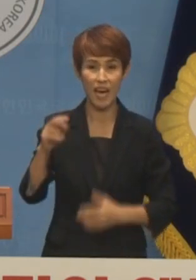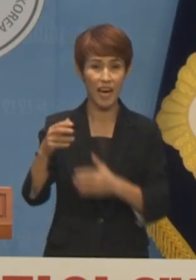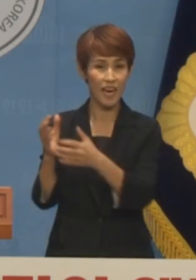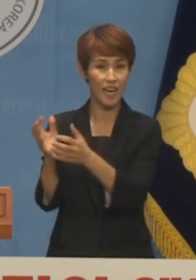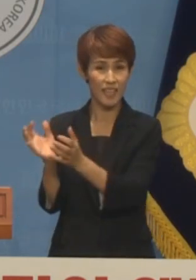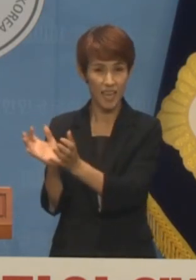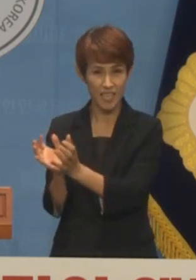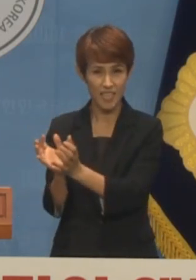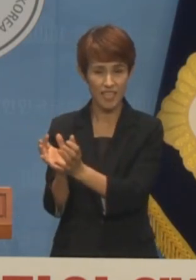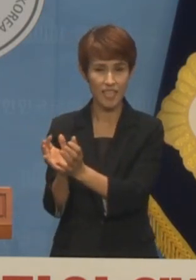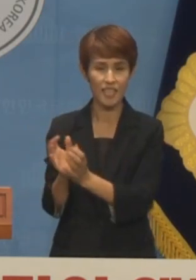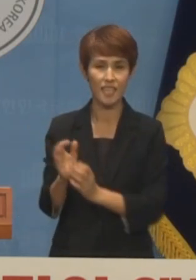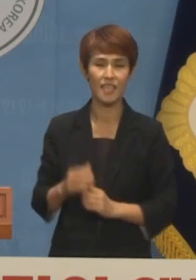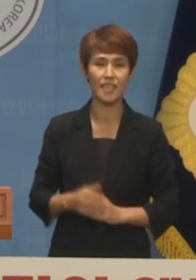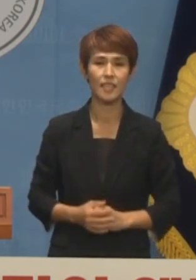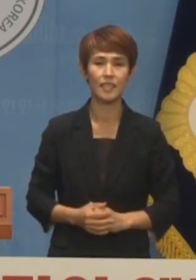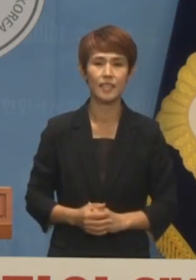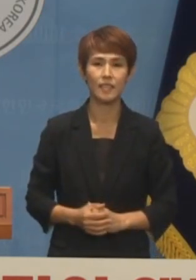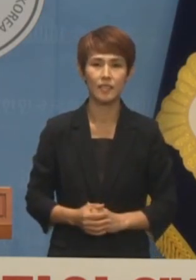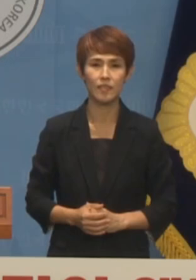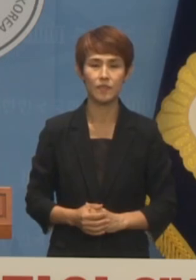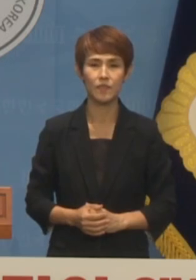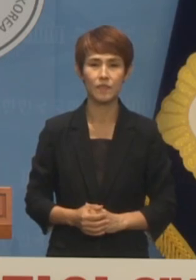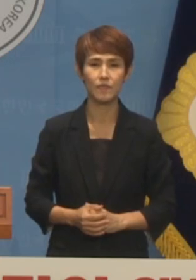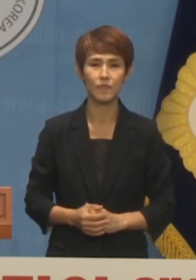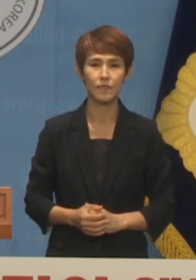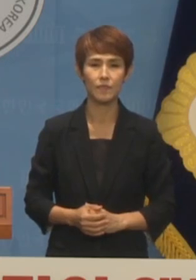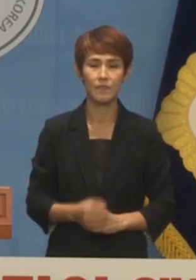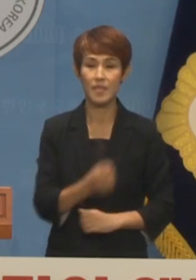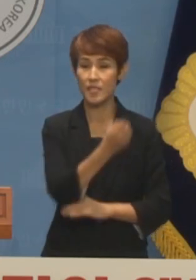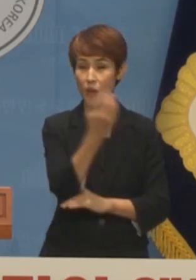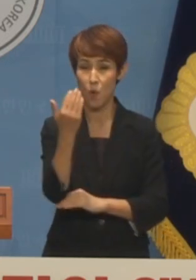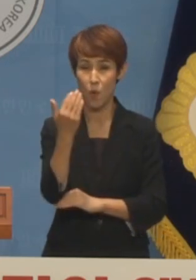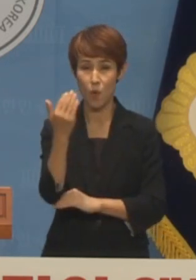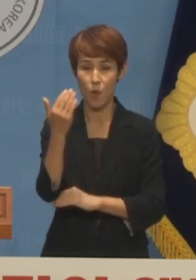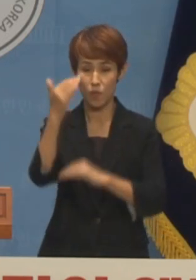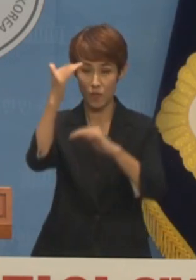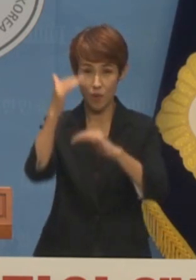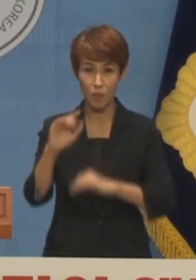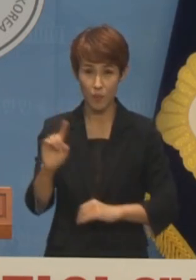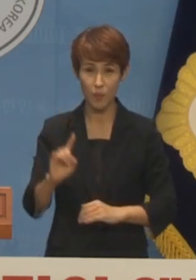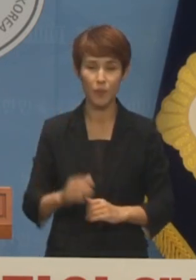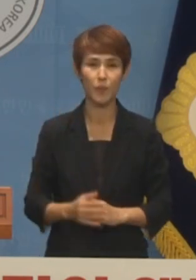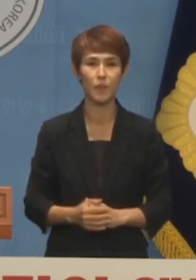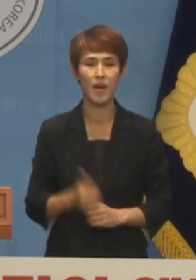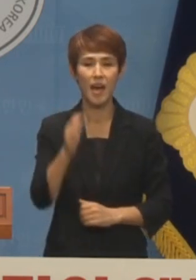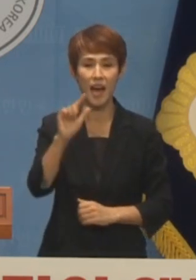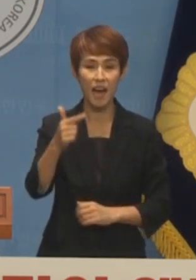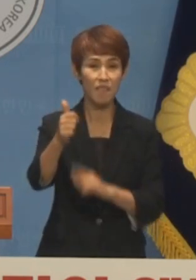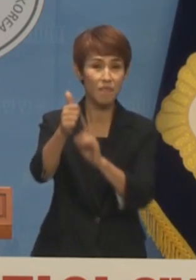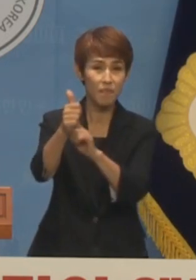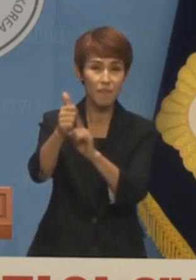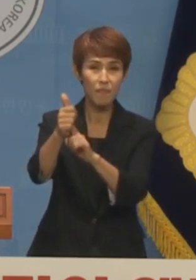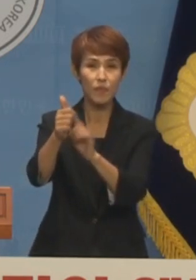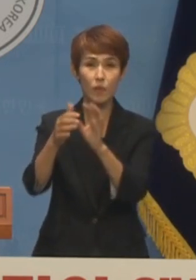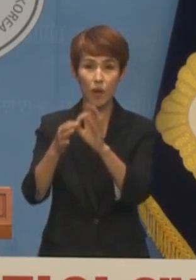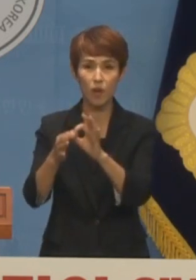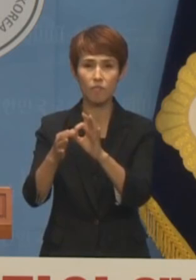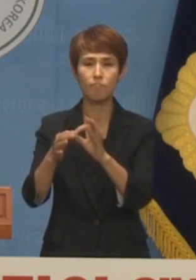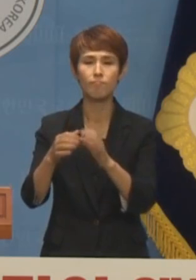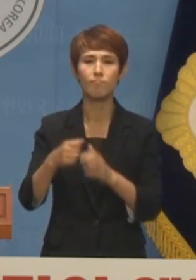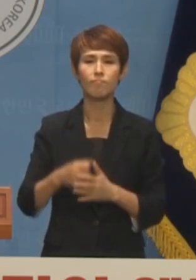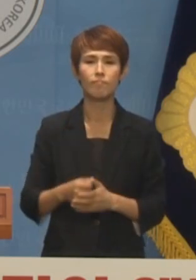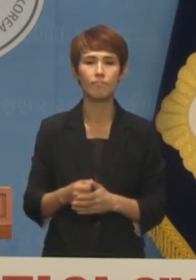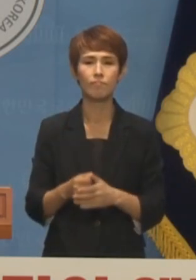더불어민주당 양문석 의원은 2024년 7월 16일 보도자료를 통해 배포한 자료에서 한동훈 전 법무부 장관에 관한